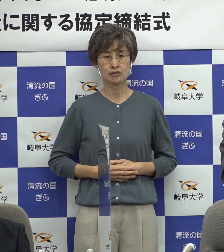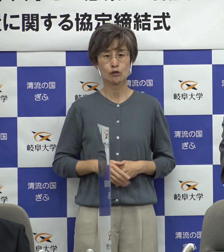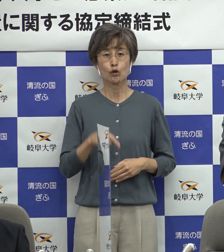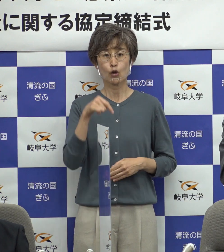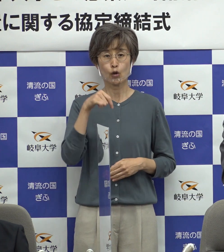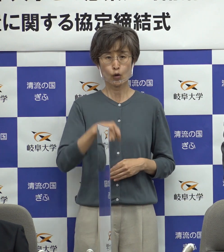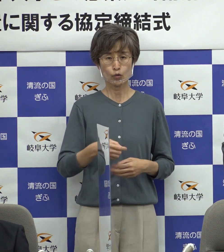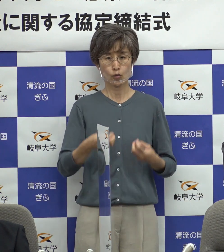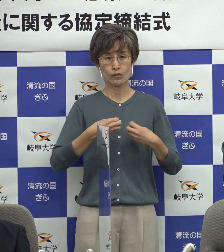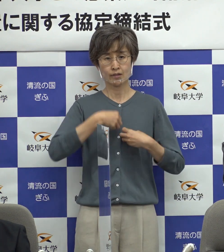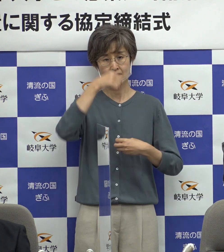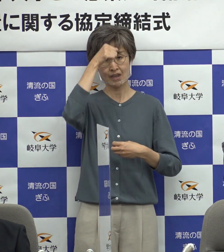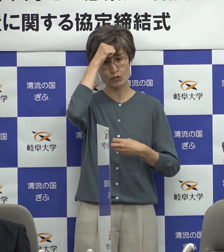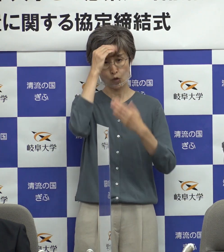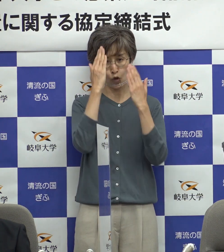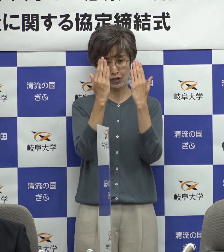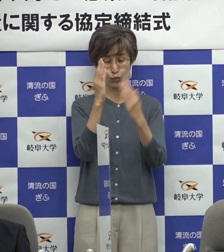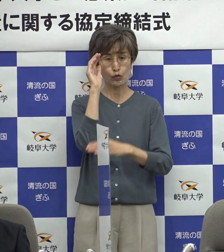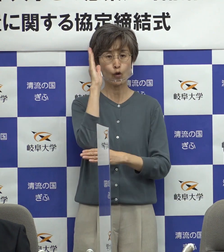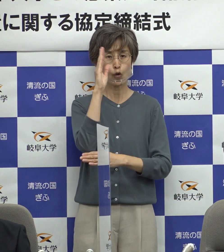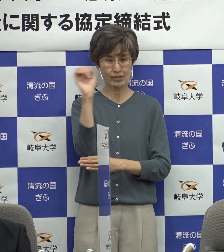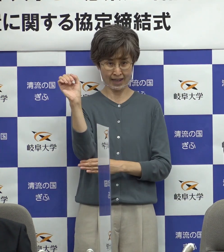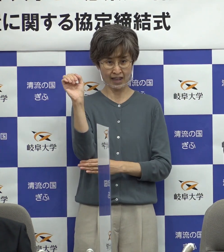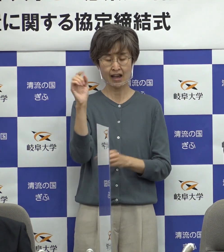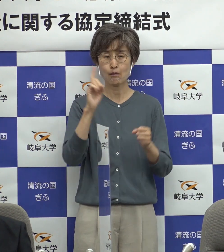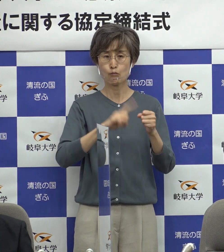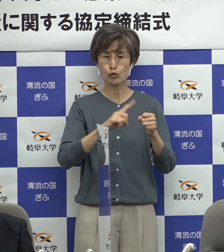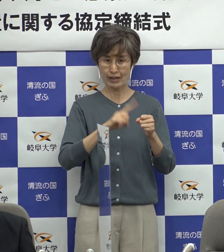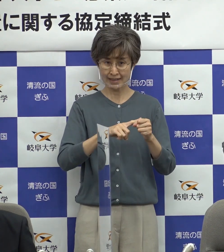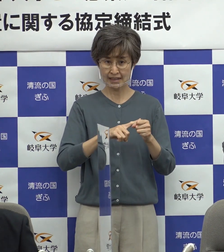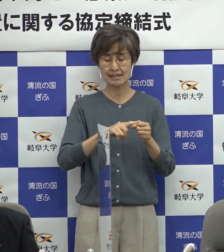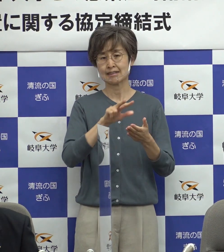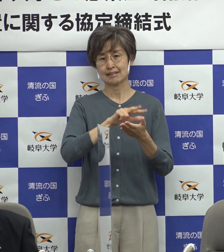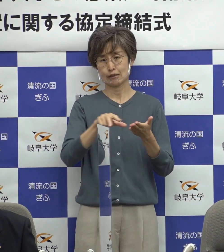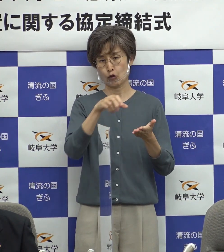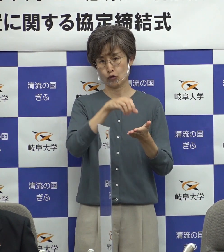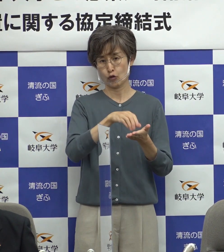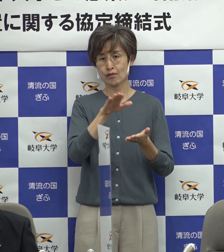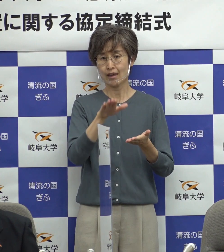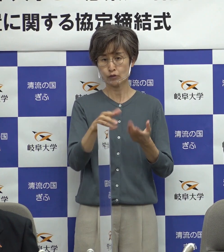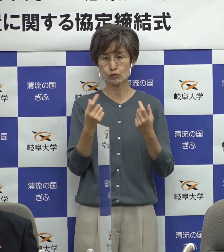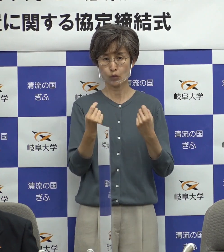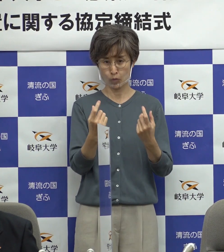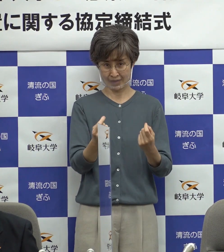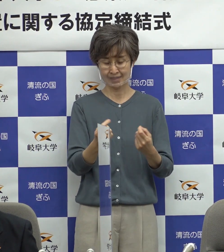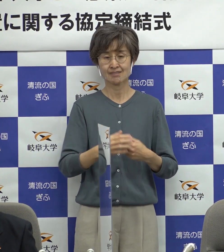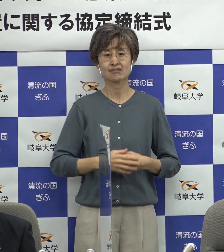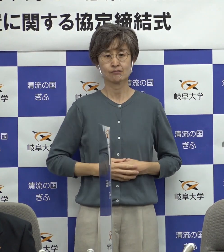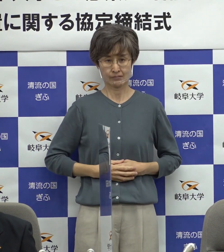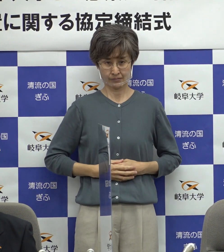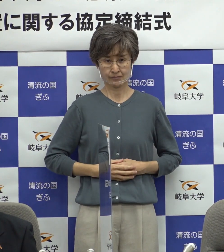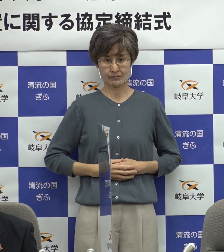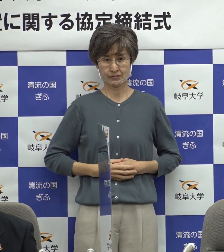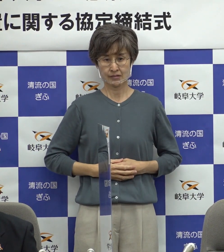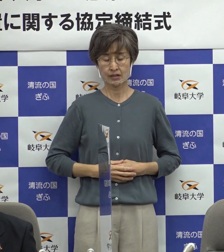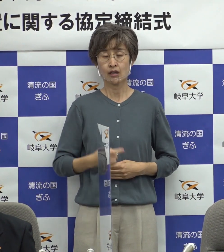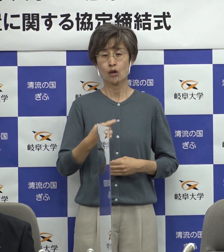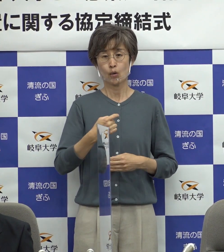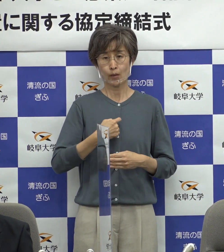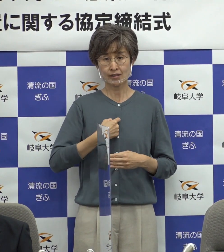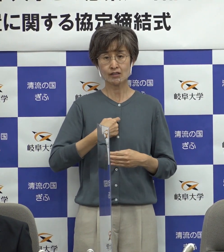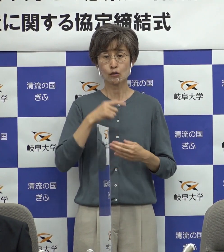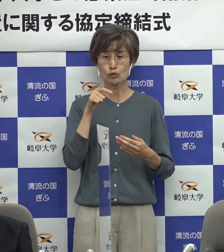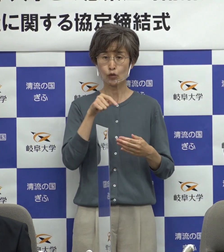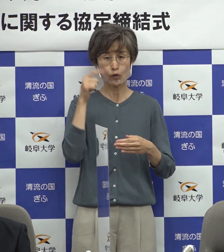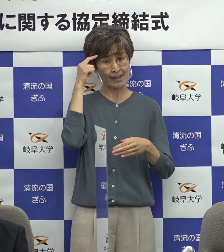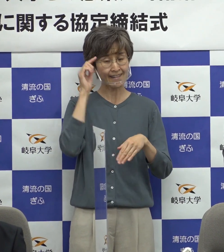寄付講座の目的、お手元の資料にあるとおりでございますけれども、ちょっと違った観点から私なりの見方をご紹